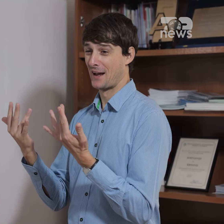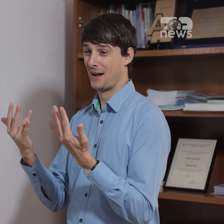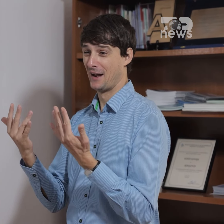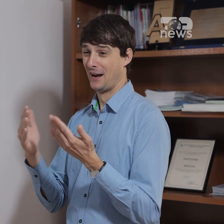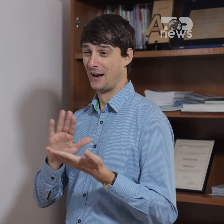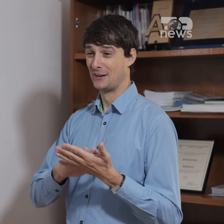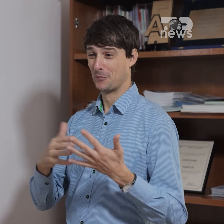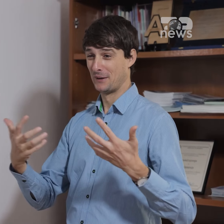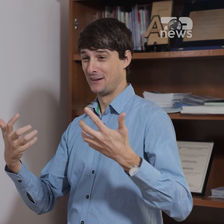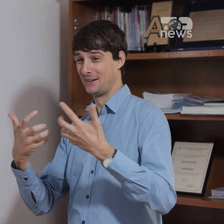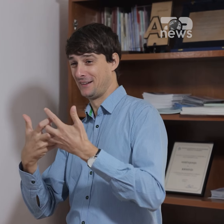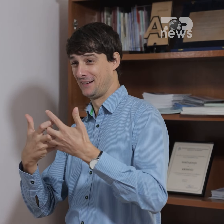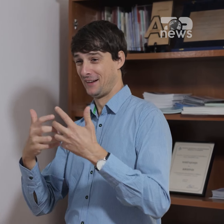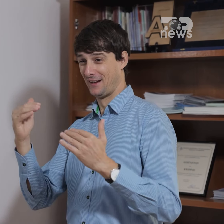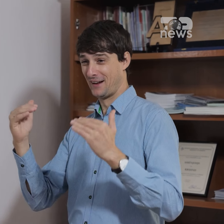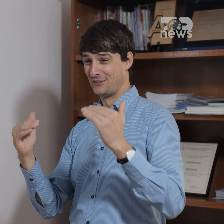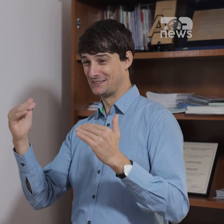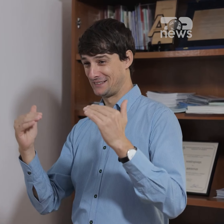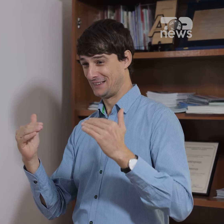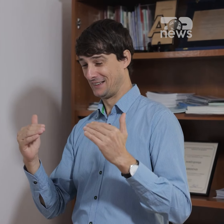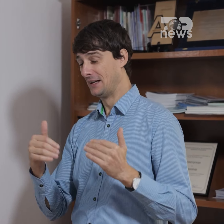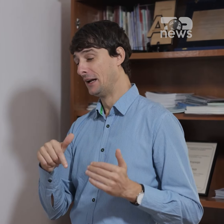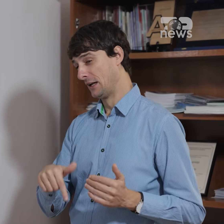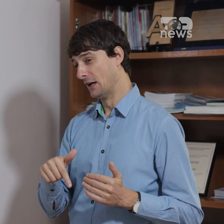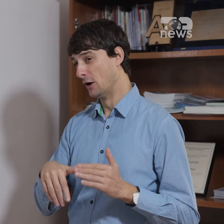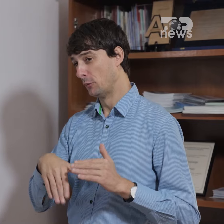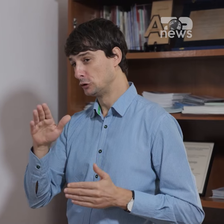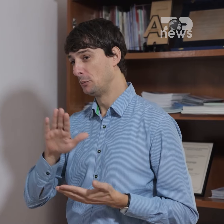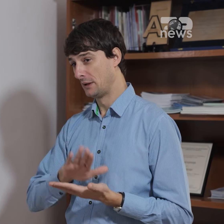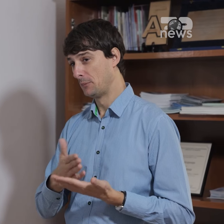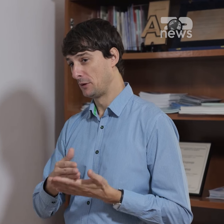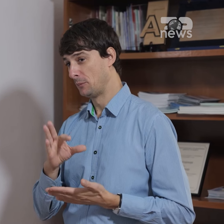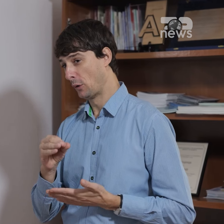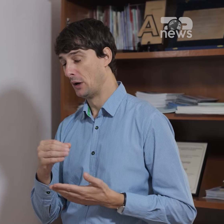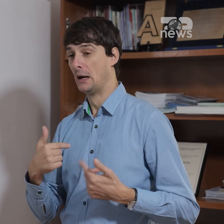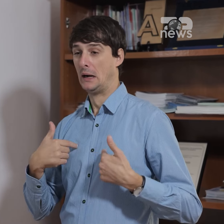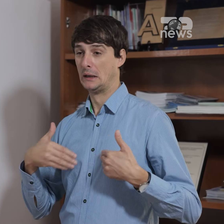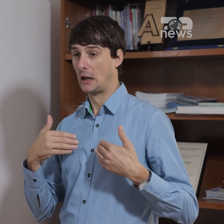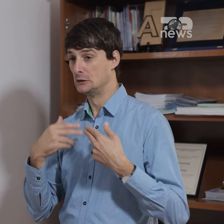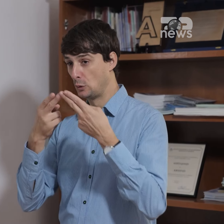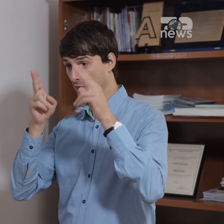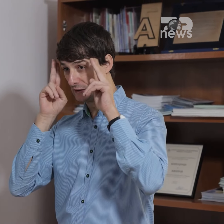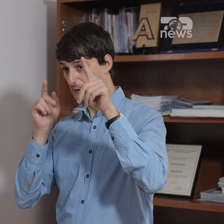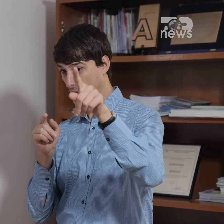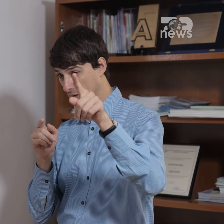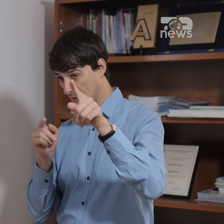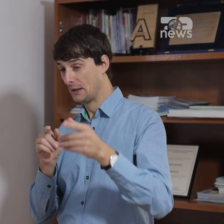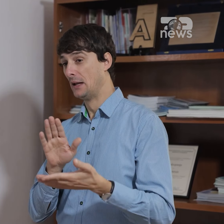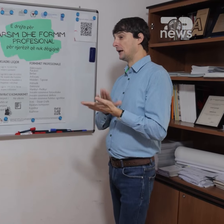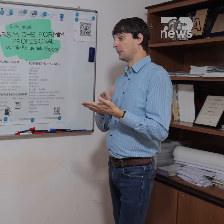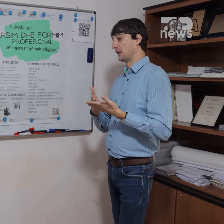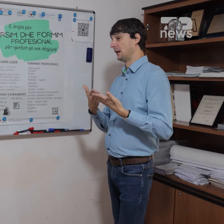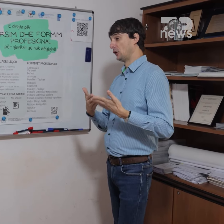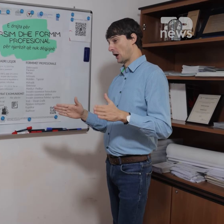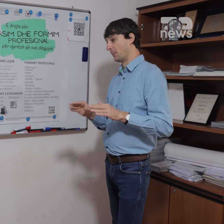10 veta që ne certifikuam apo stafi që ne kemi në zyrë, nuk mjafton, grupi interpretëve duhet të shtohen.